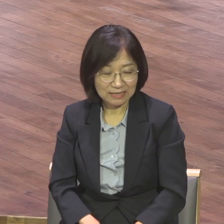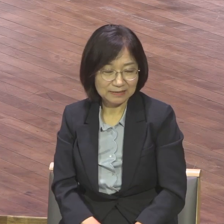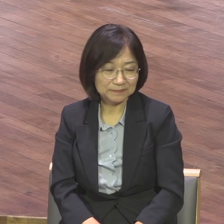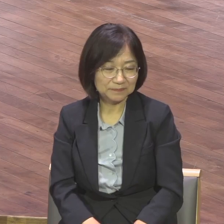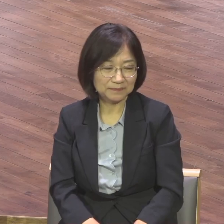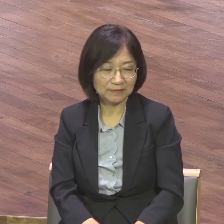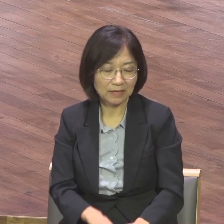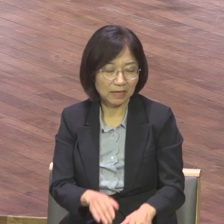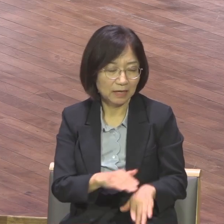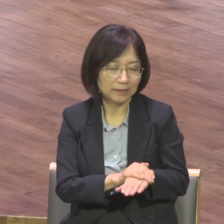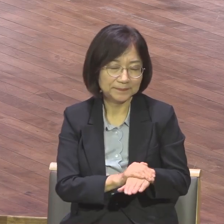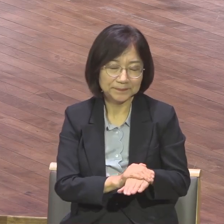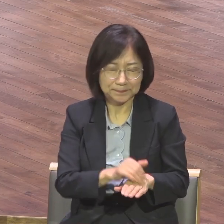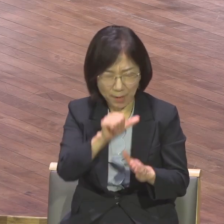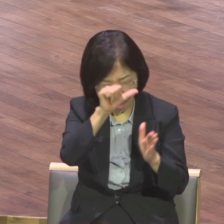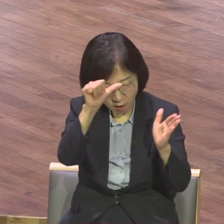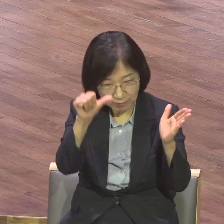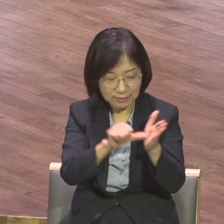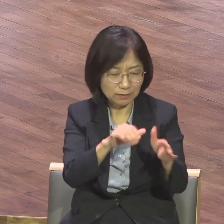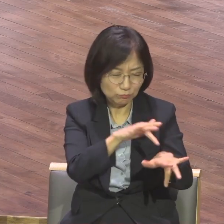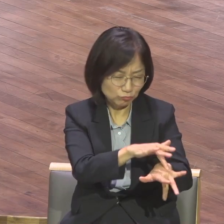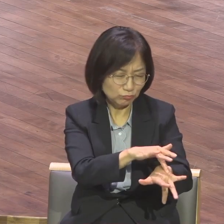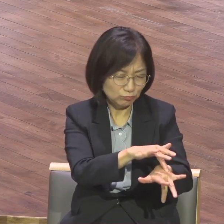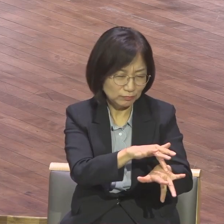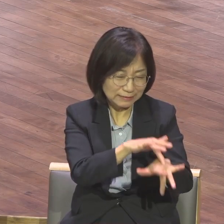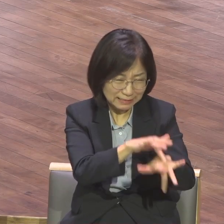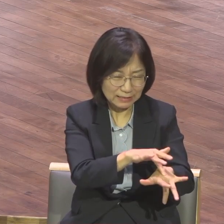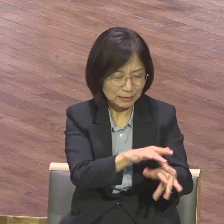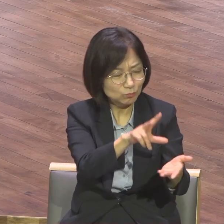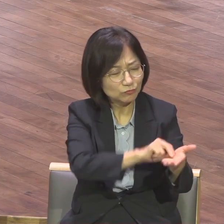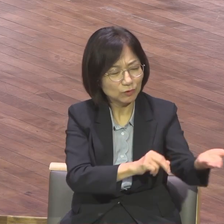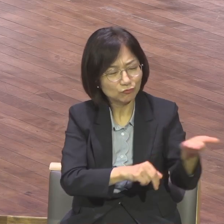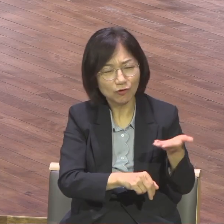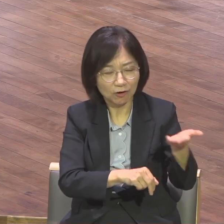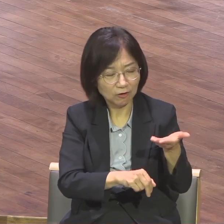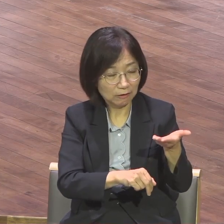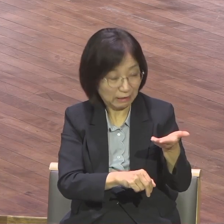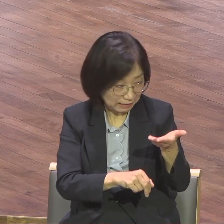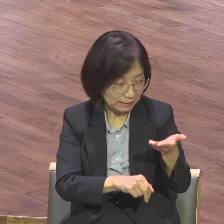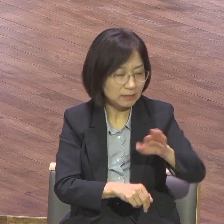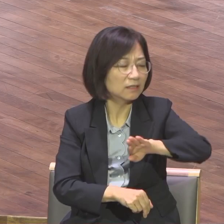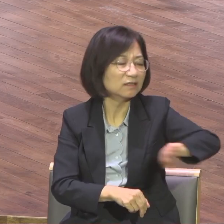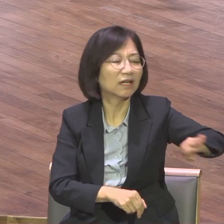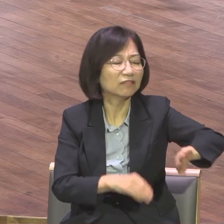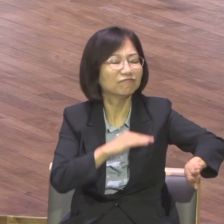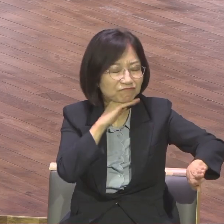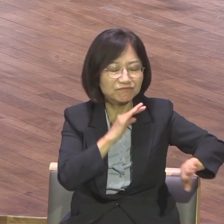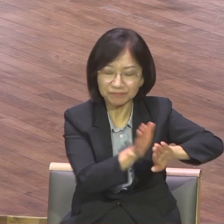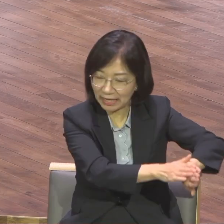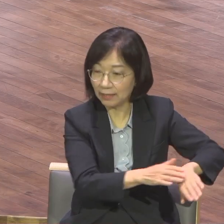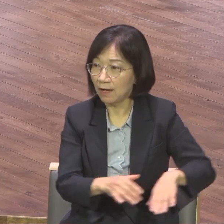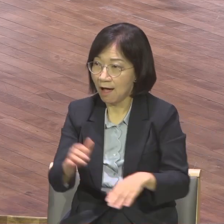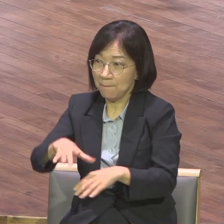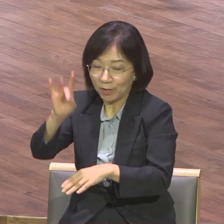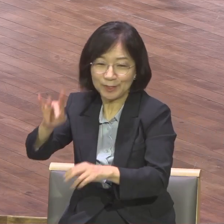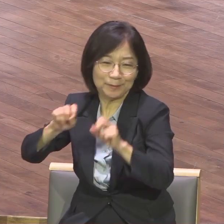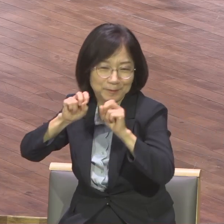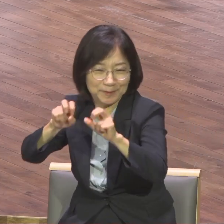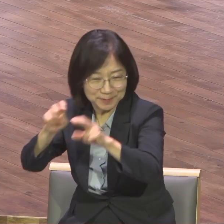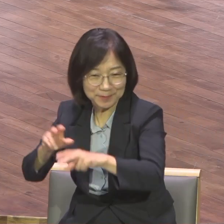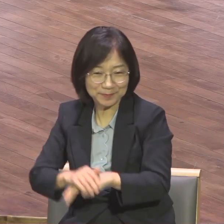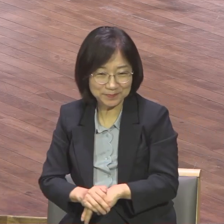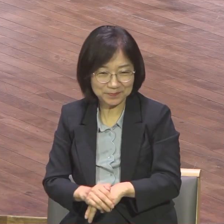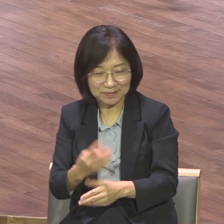못합니다. 사단이 못하게 합니다. 일어나라, 빛을 발하라. 이는 내 빛을 잃었고 여호와 영광이 너